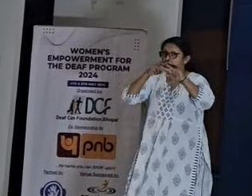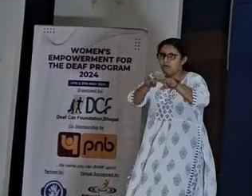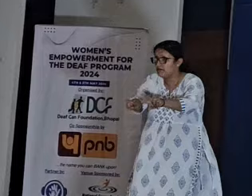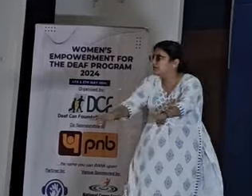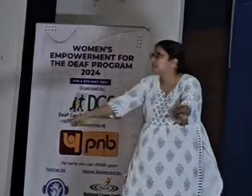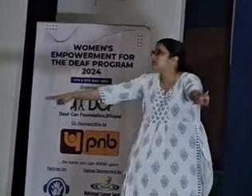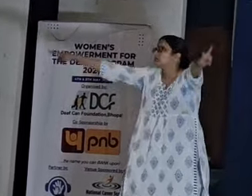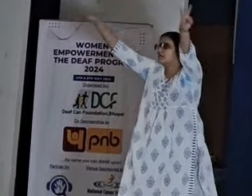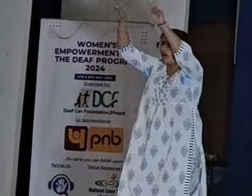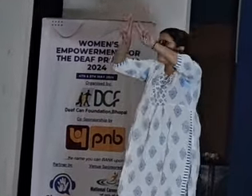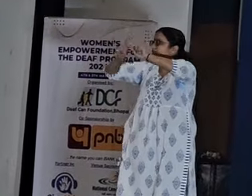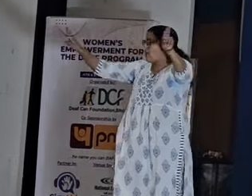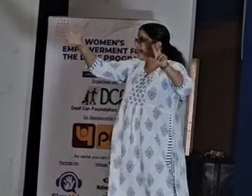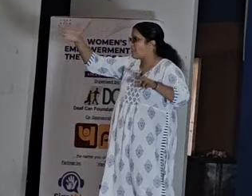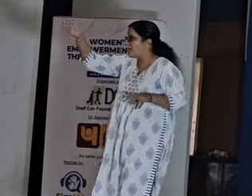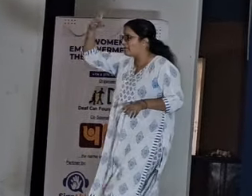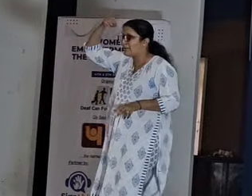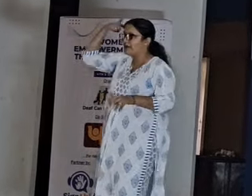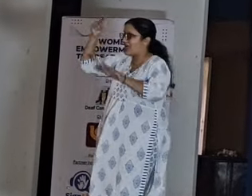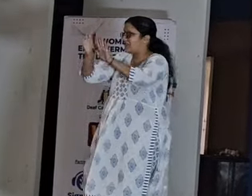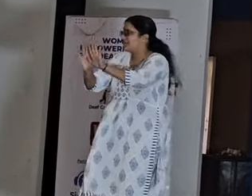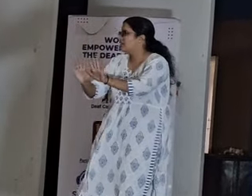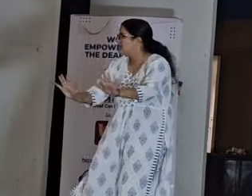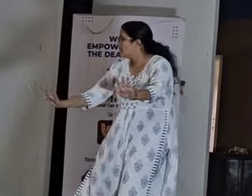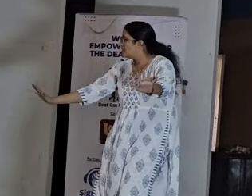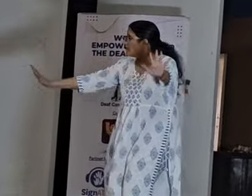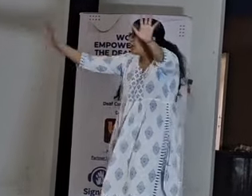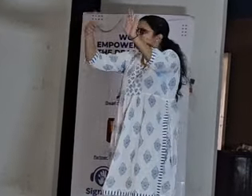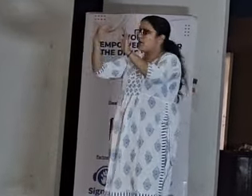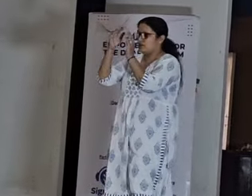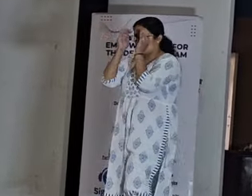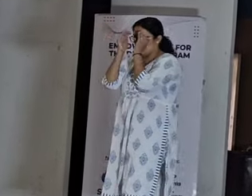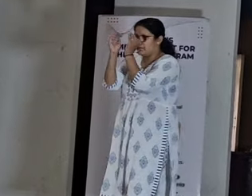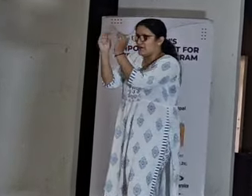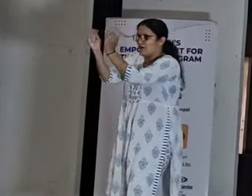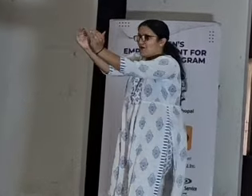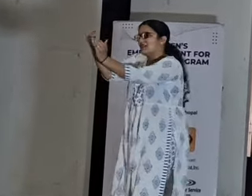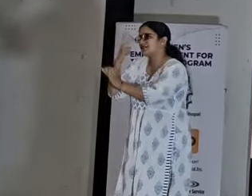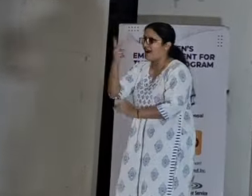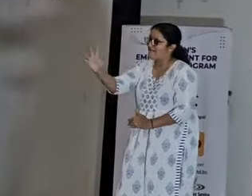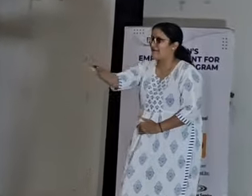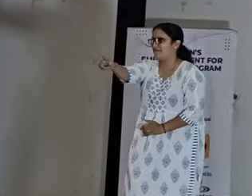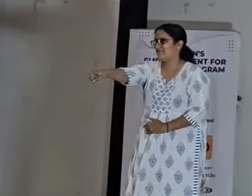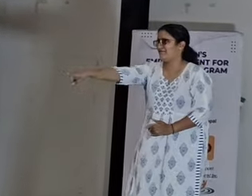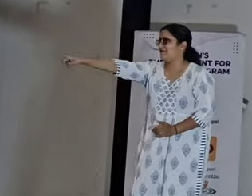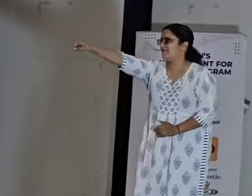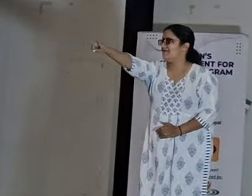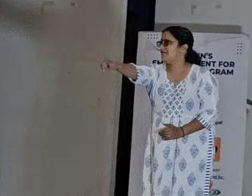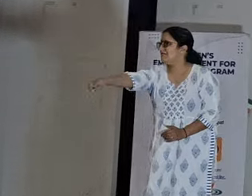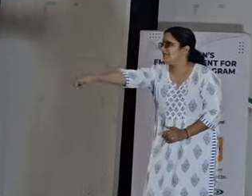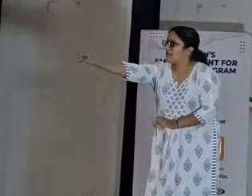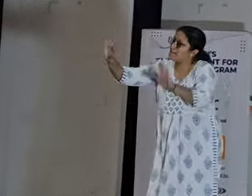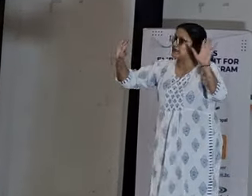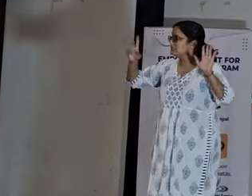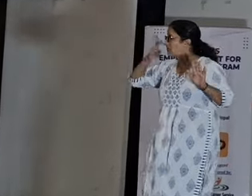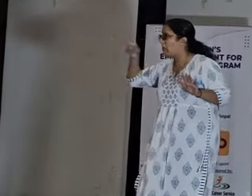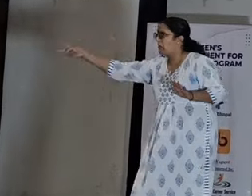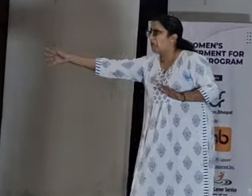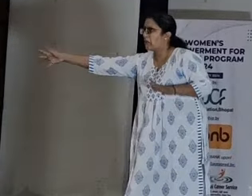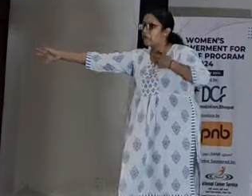अगर हम नॉर्मल विजन की बात करें तो ये नॉर्मल जैसा आप बच्चों में देख सकते हैं, नॉर्मल विजन अगर पूरा क्लियर दिखता है, अगर राइट लेफ्ट नॉर्थ साउथ पूरा क्लियर